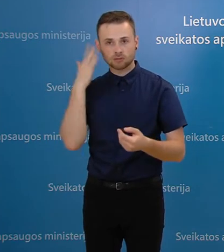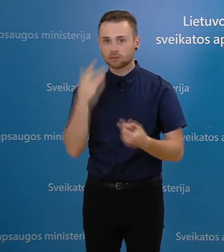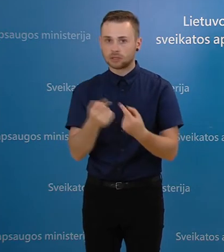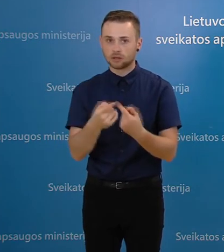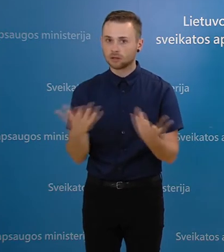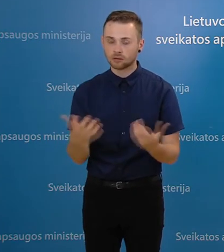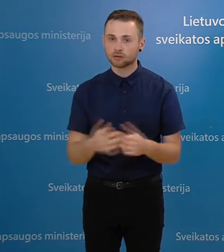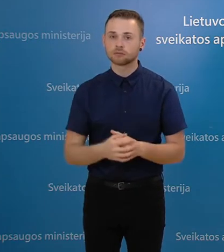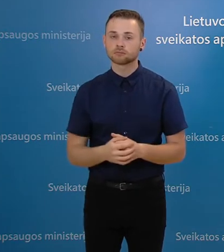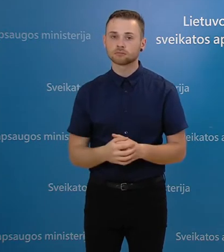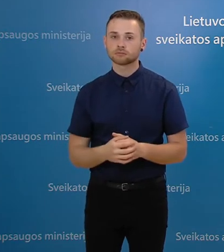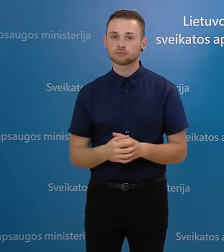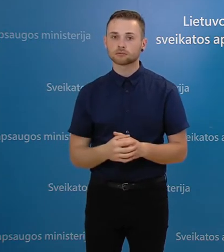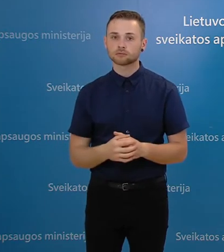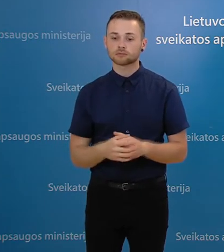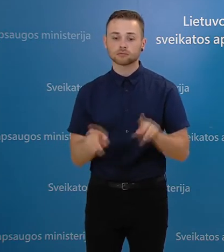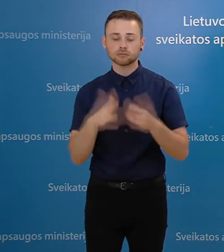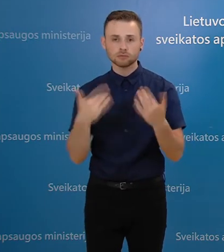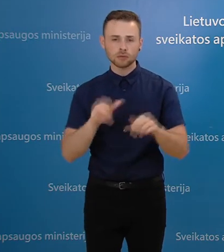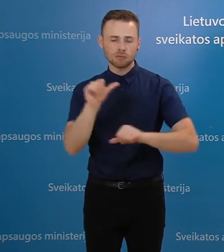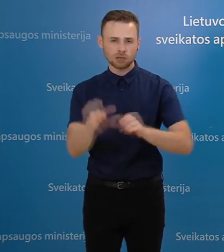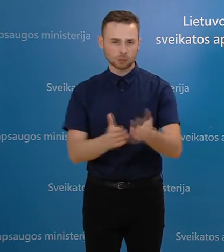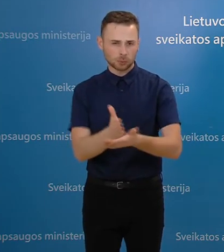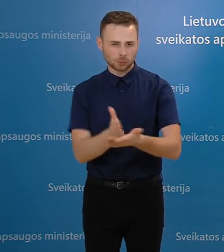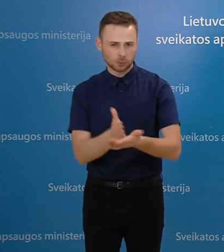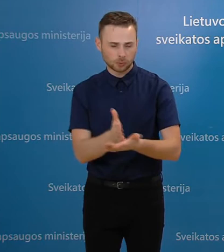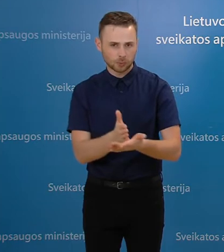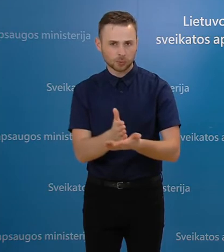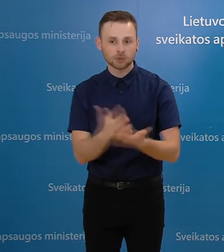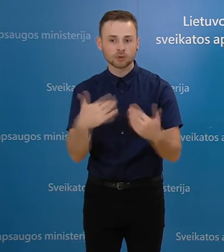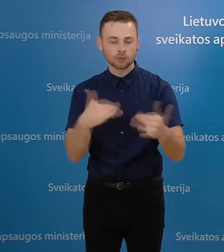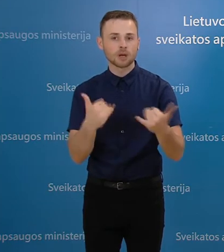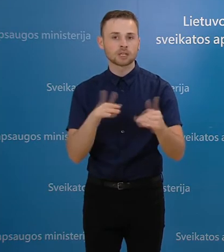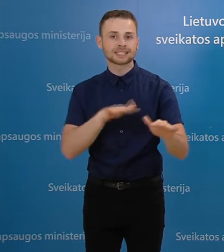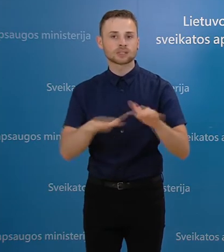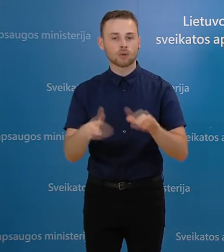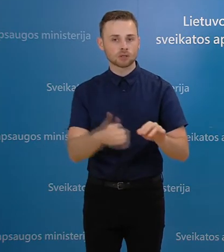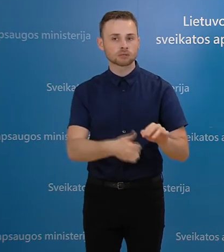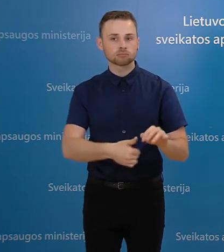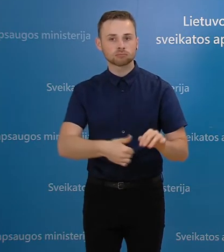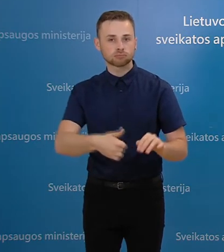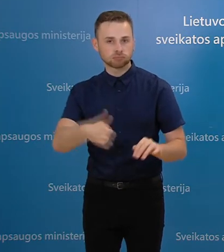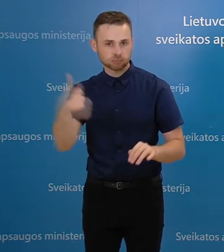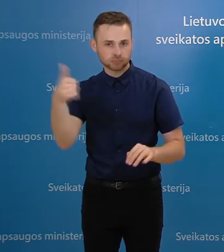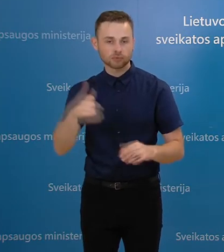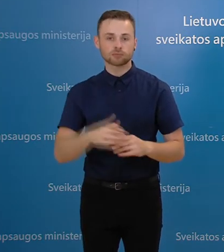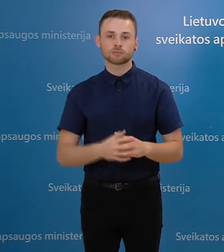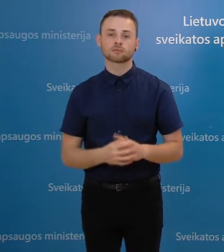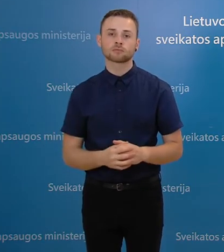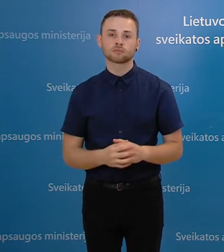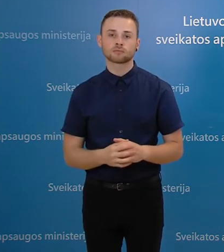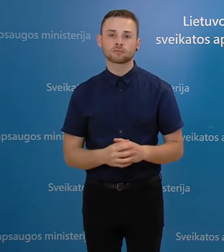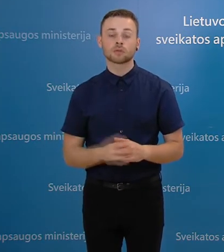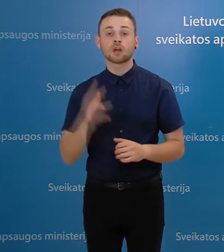jinai keletą metų iš eilės jau yra gerėjanti. Tai tikrai vertinam